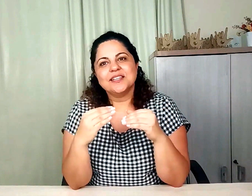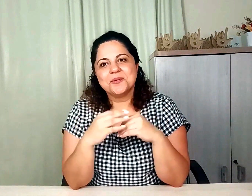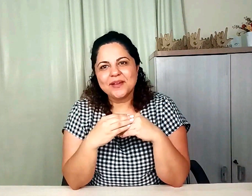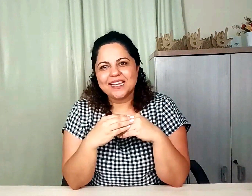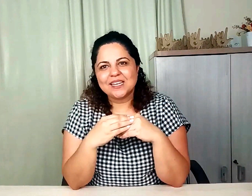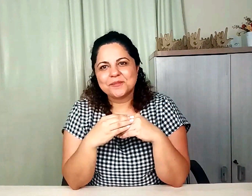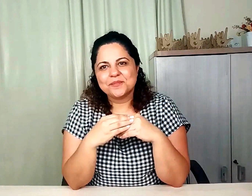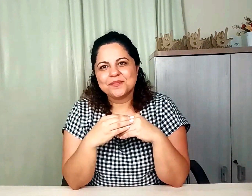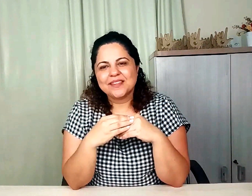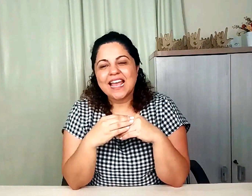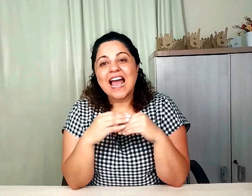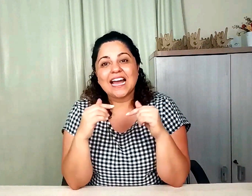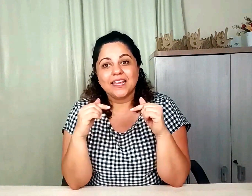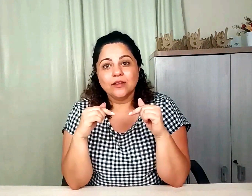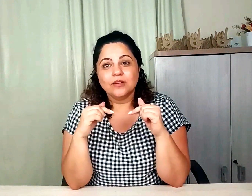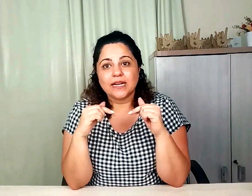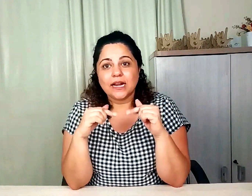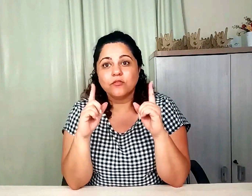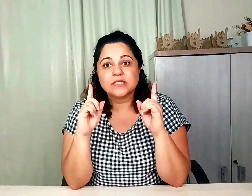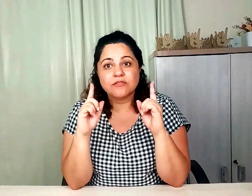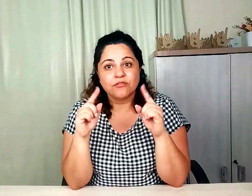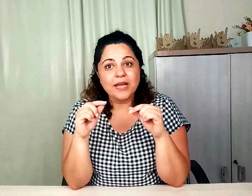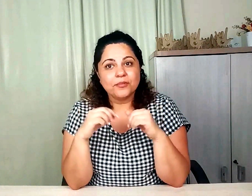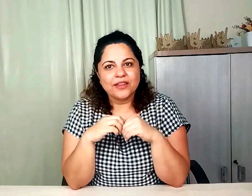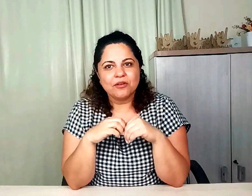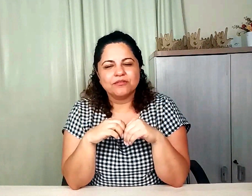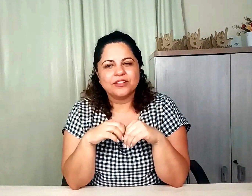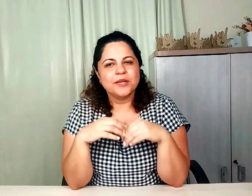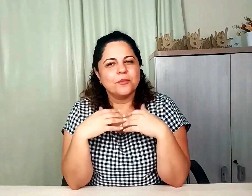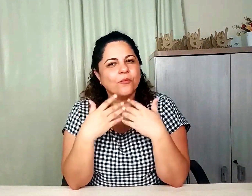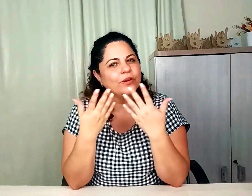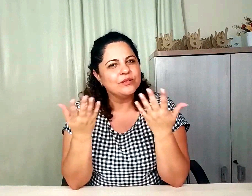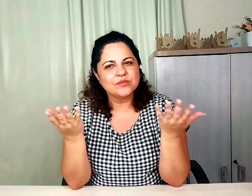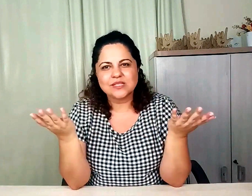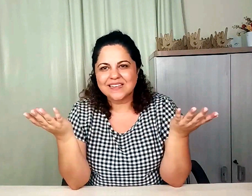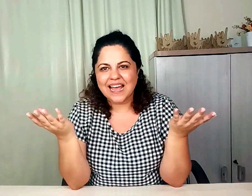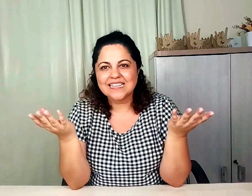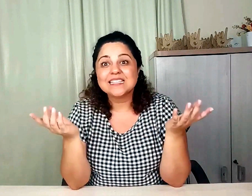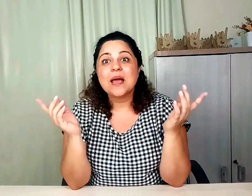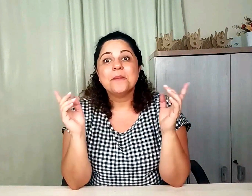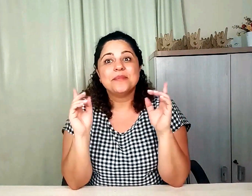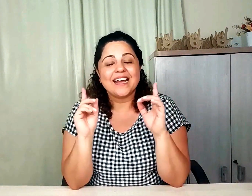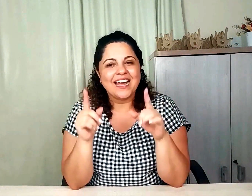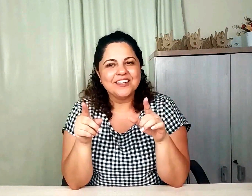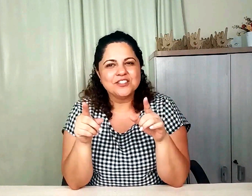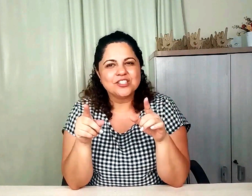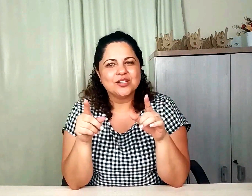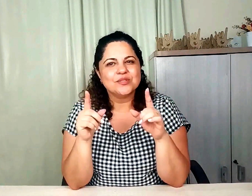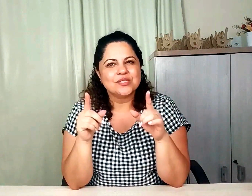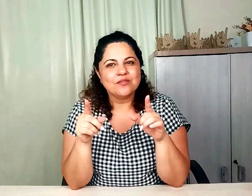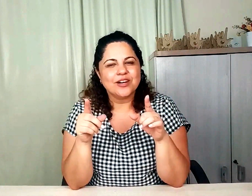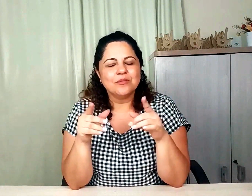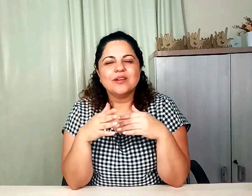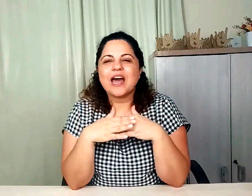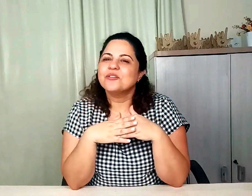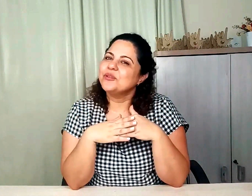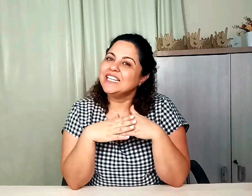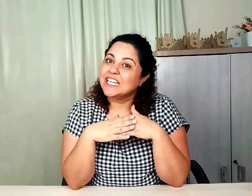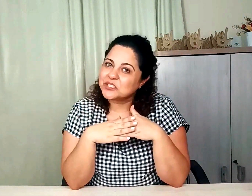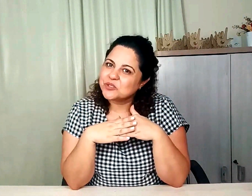com ele. Aqui no canal você vai poder conferir muitos sinais para garantir o seu vocabulário no início